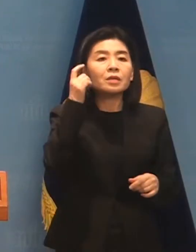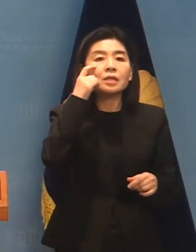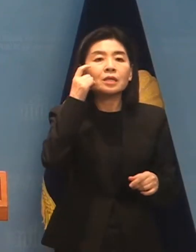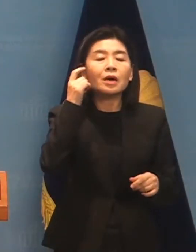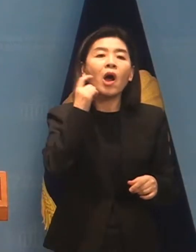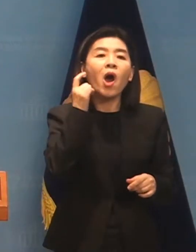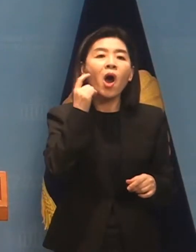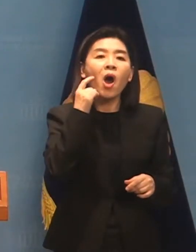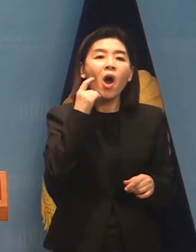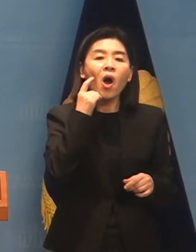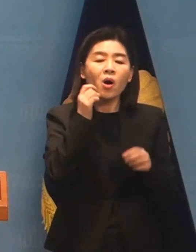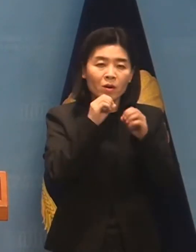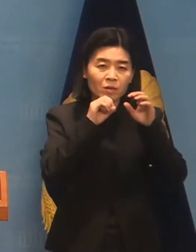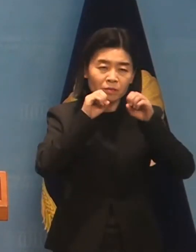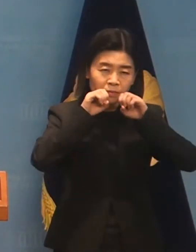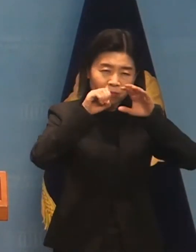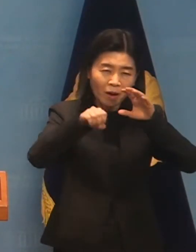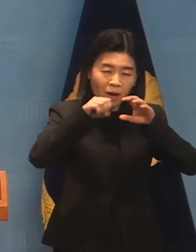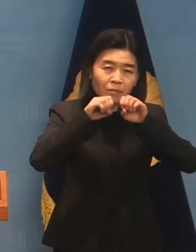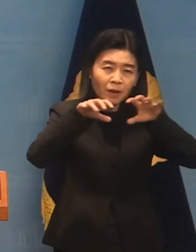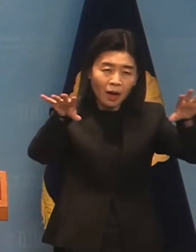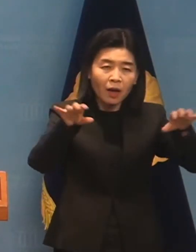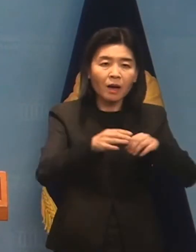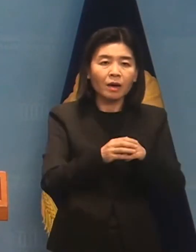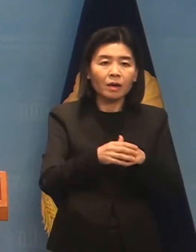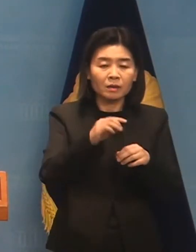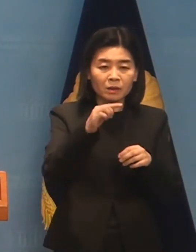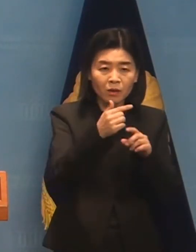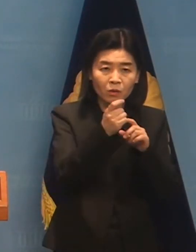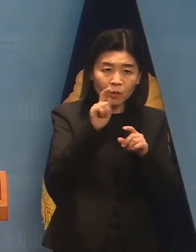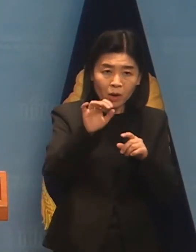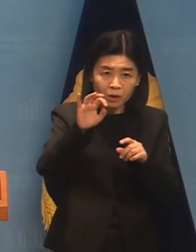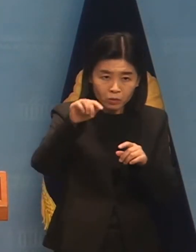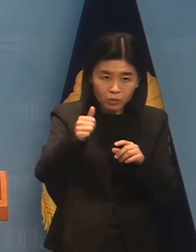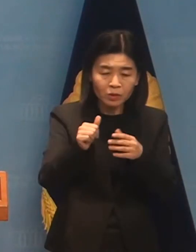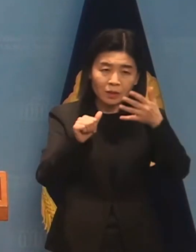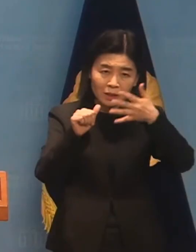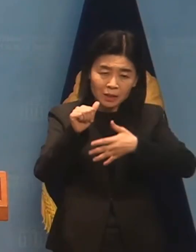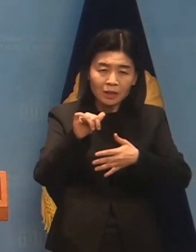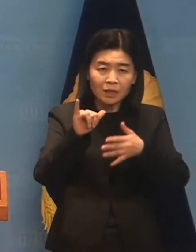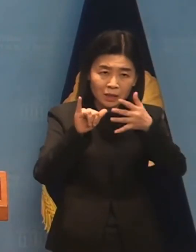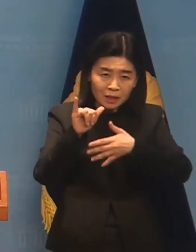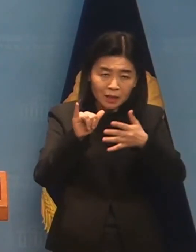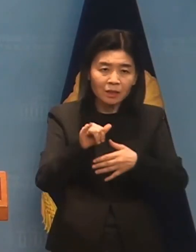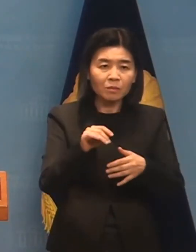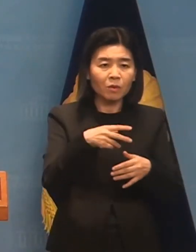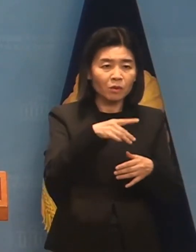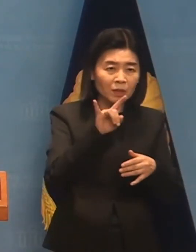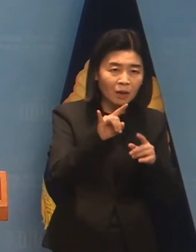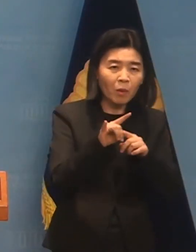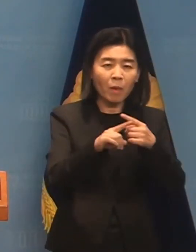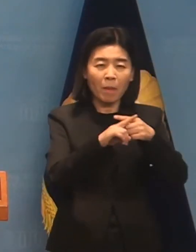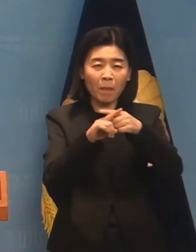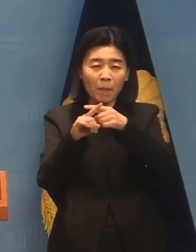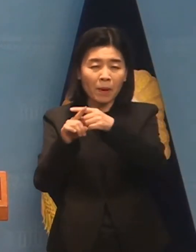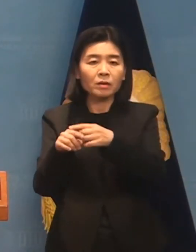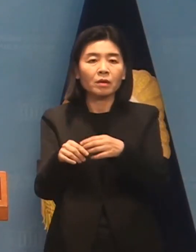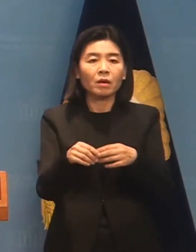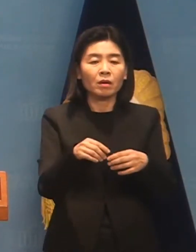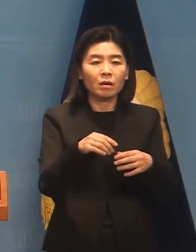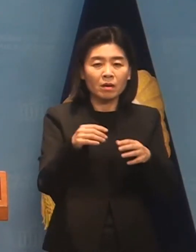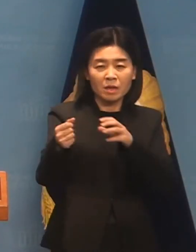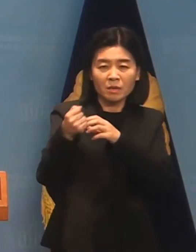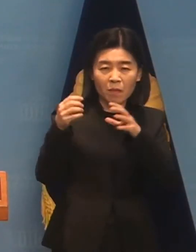허위사실을 유포했으며 정광훈TV는 새 XX이 힘을 합쳐서 무죄를 했지 않습니까? 이와